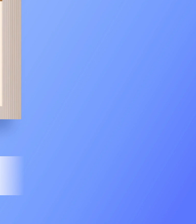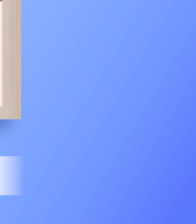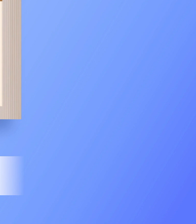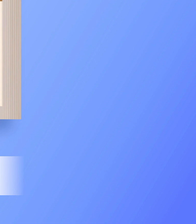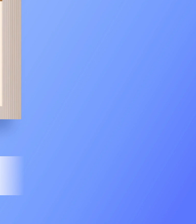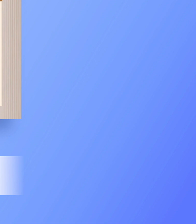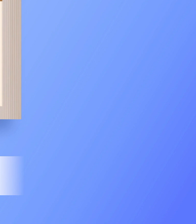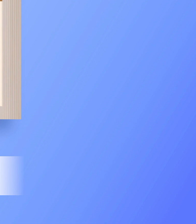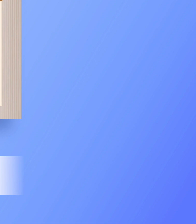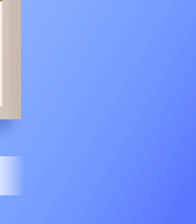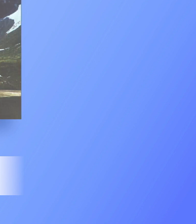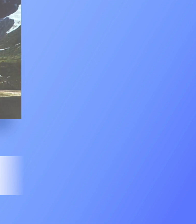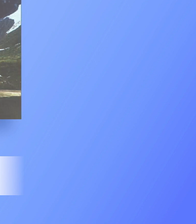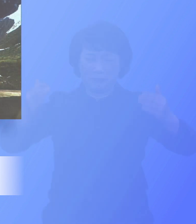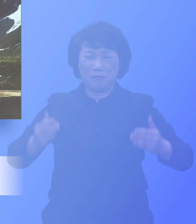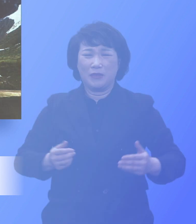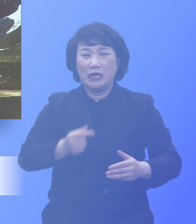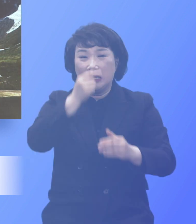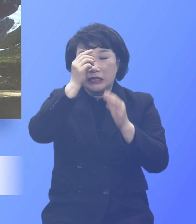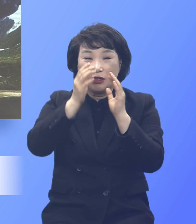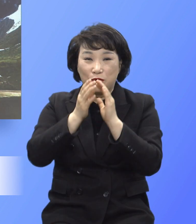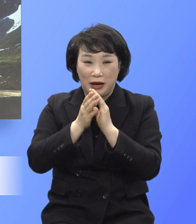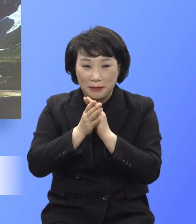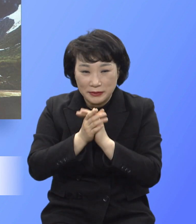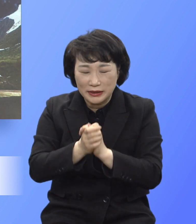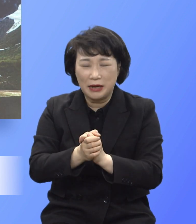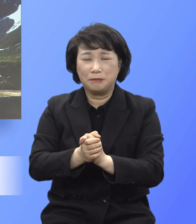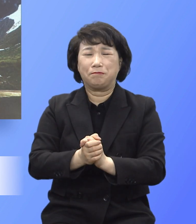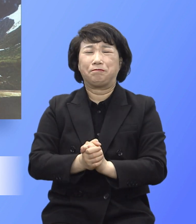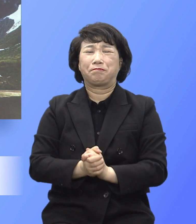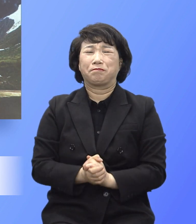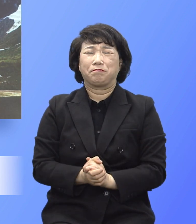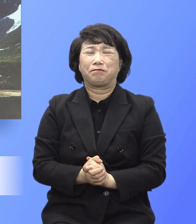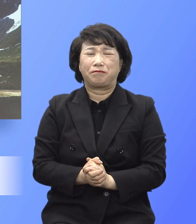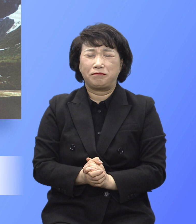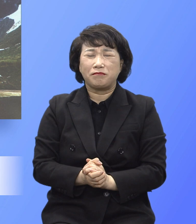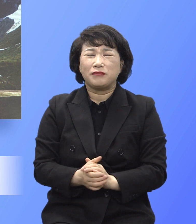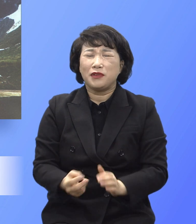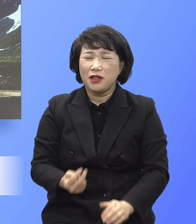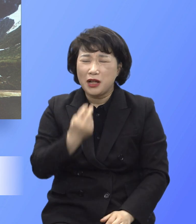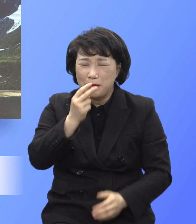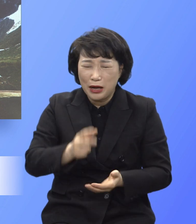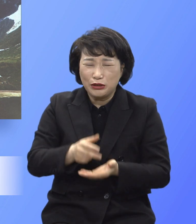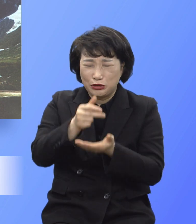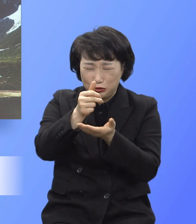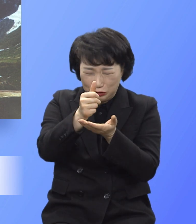주님 앞에 하여 생명의 주님